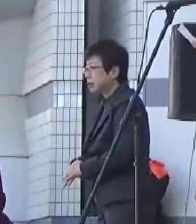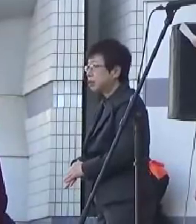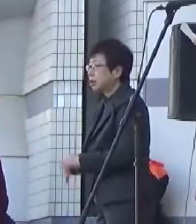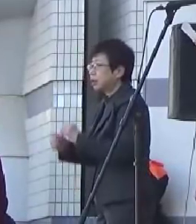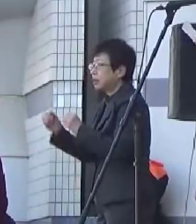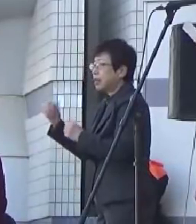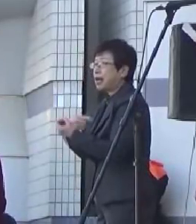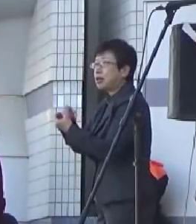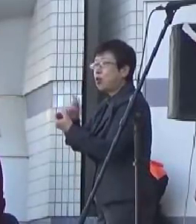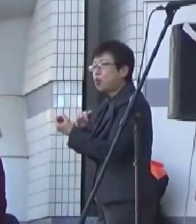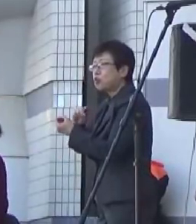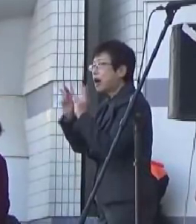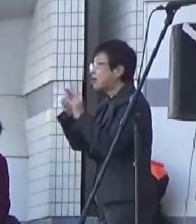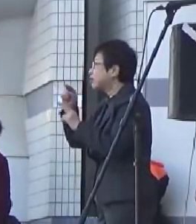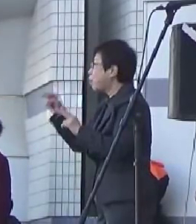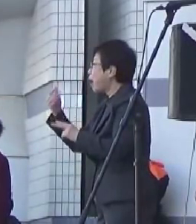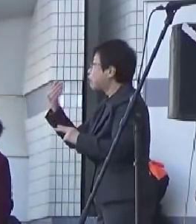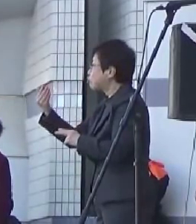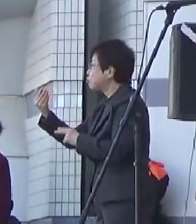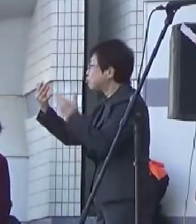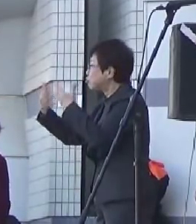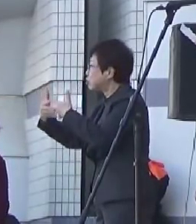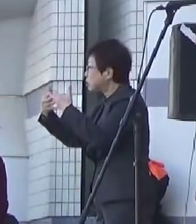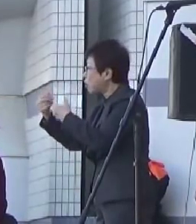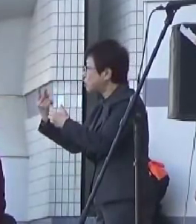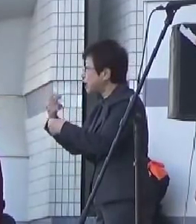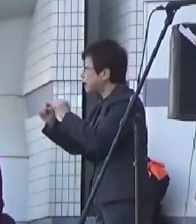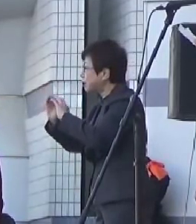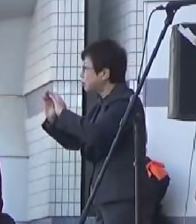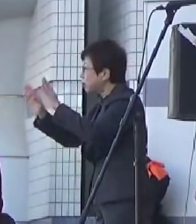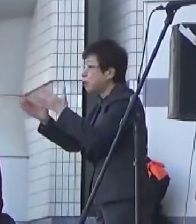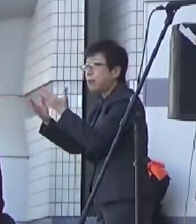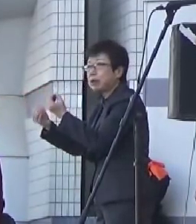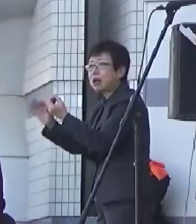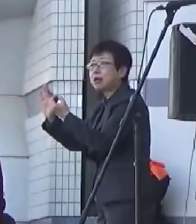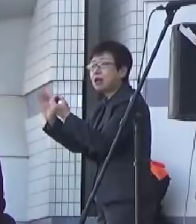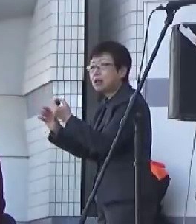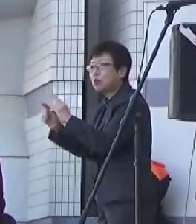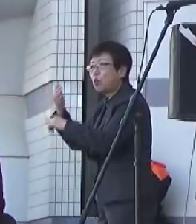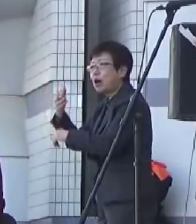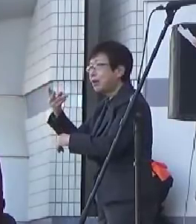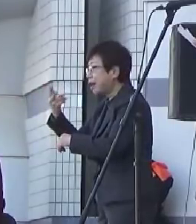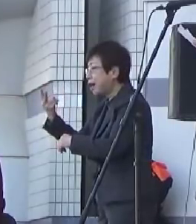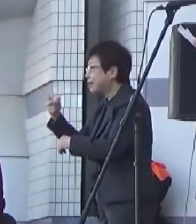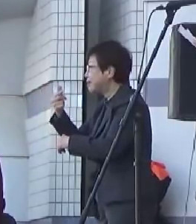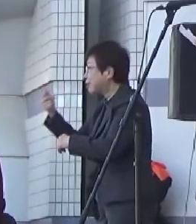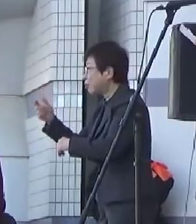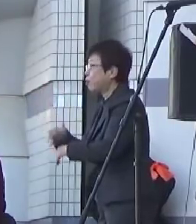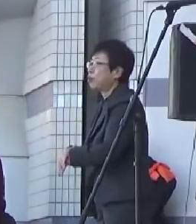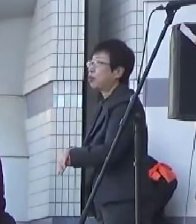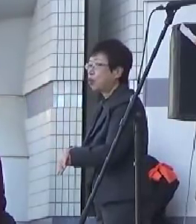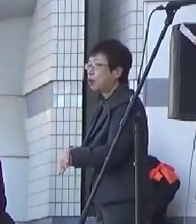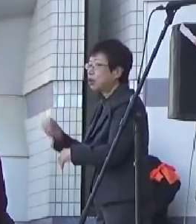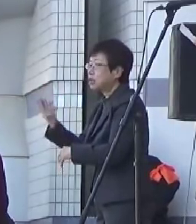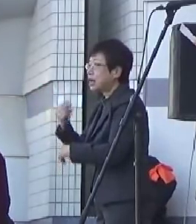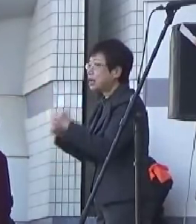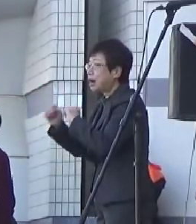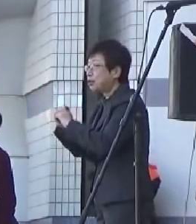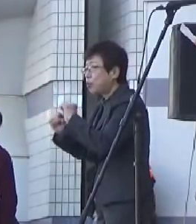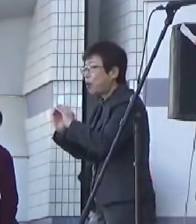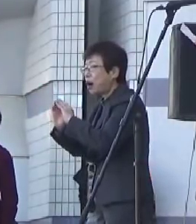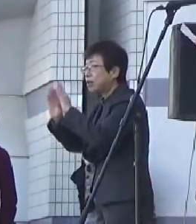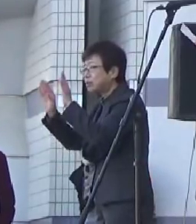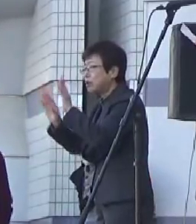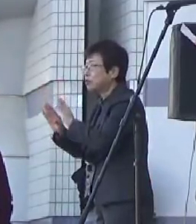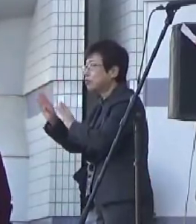社は9基の原発を再稼働させていますが、東海第二原発をはじめとして再稼働をめぐ